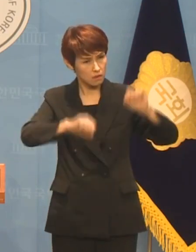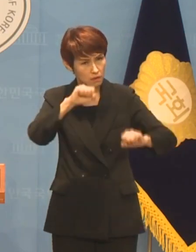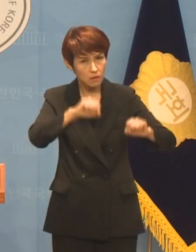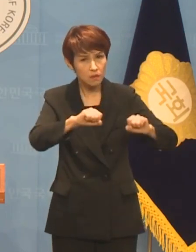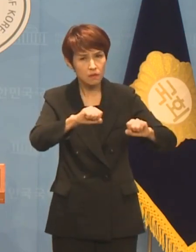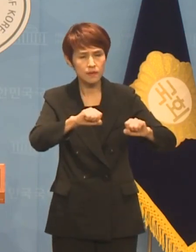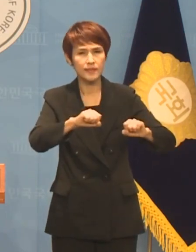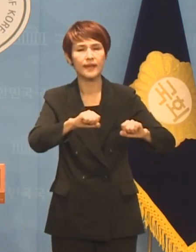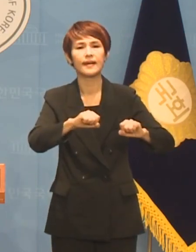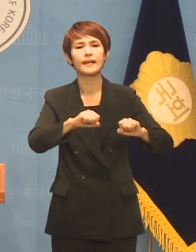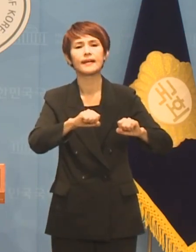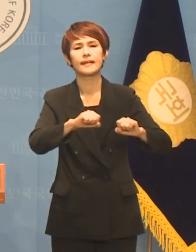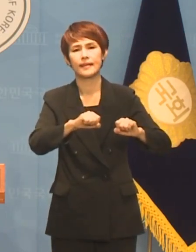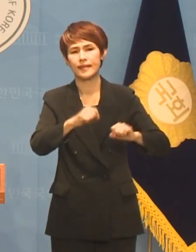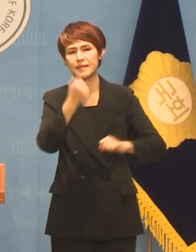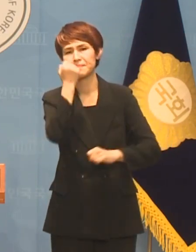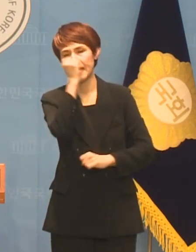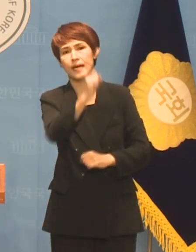뻔합니다.